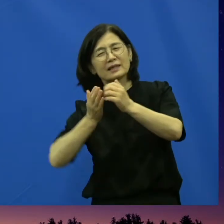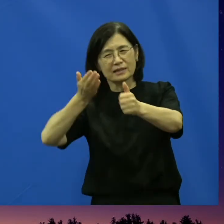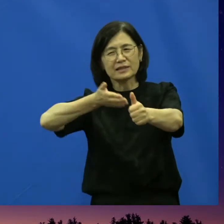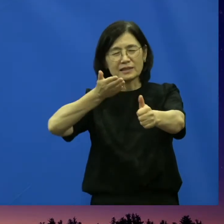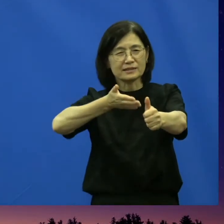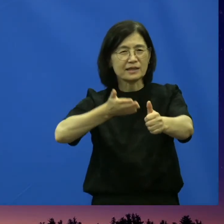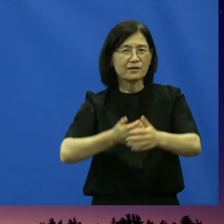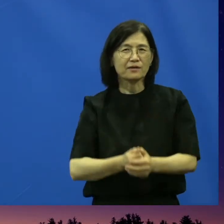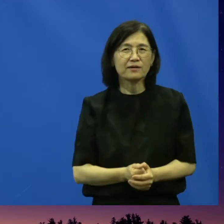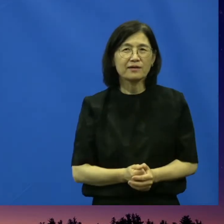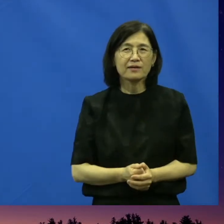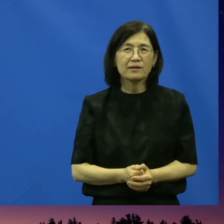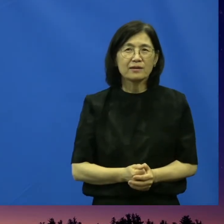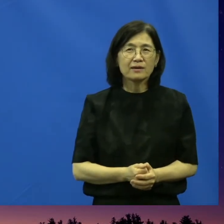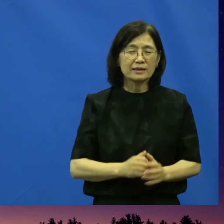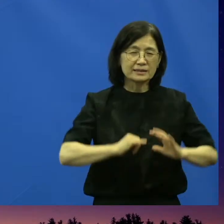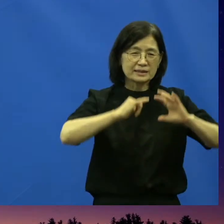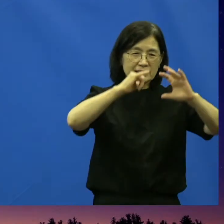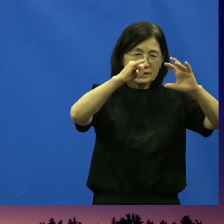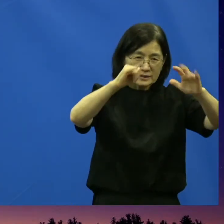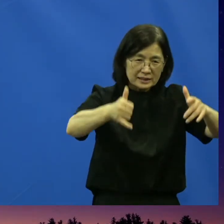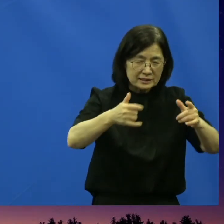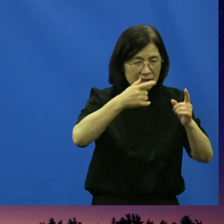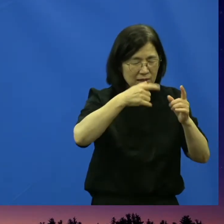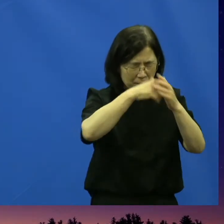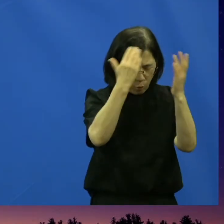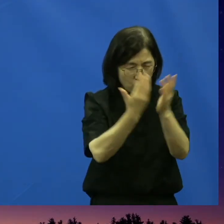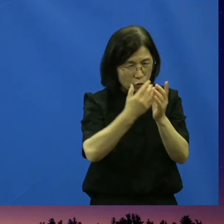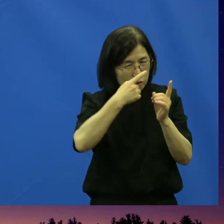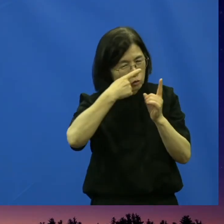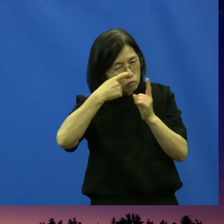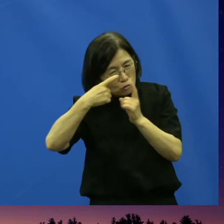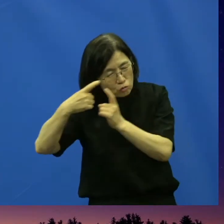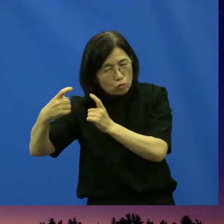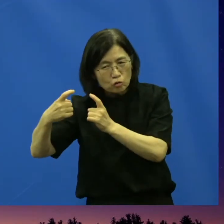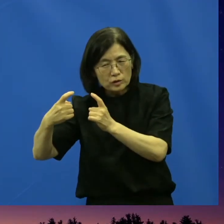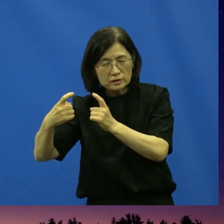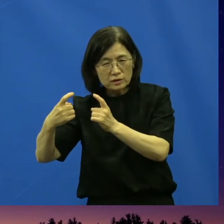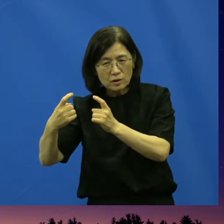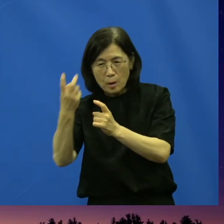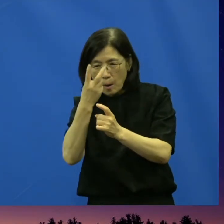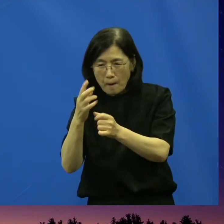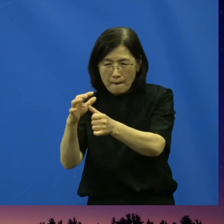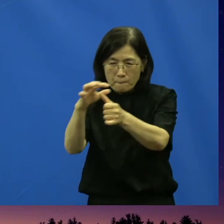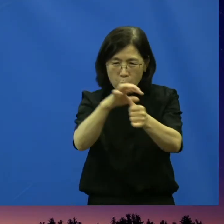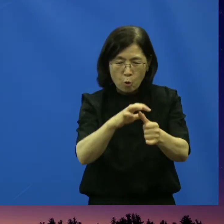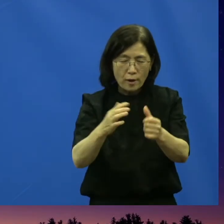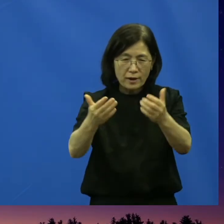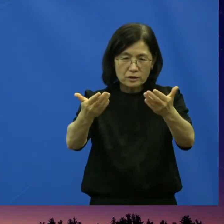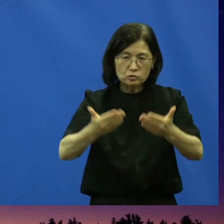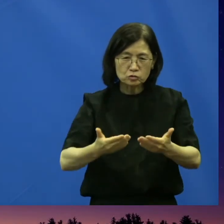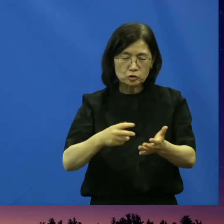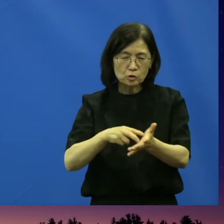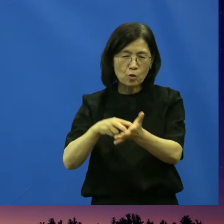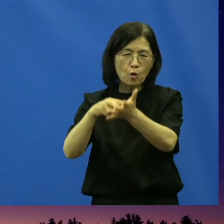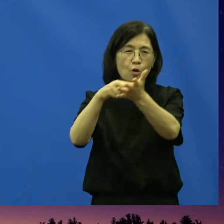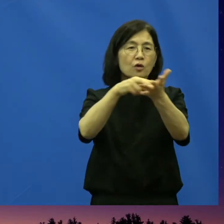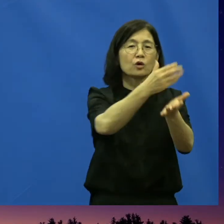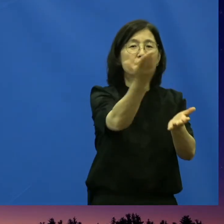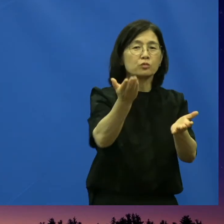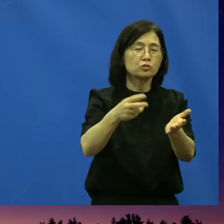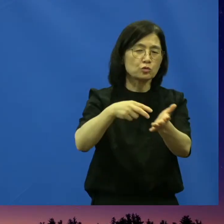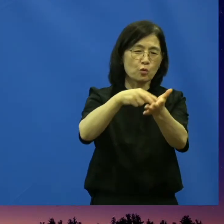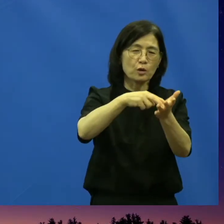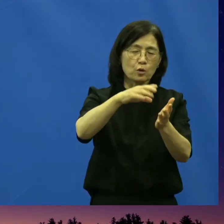여러분들의 모든 유혹으로부터 여러분들을 보호해 주실 것이고, 여러분들을 강하게 붙들어 주시고, 여러분들이 외로울 때 친구가 되어 주시는